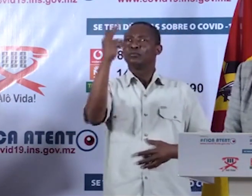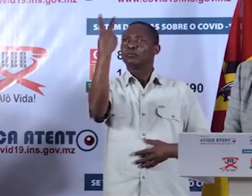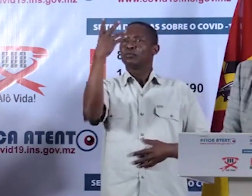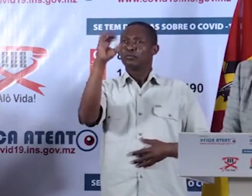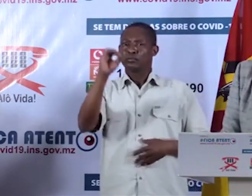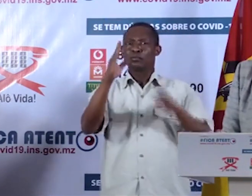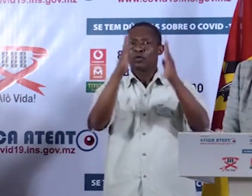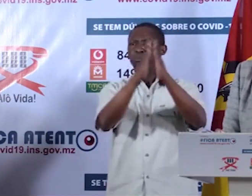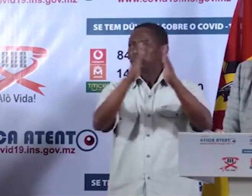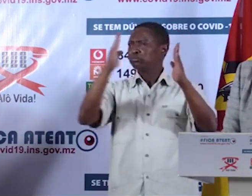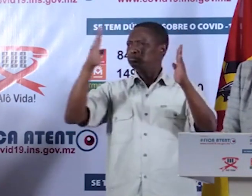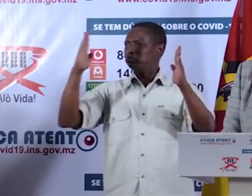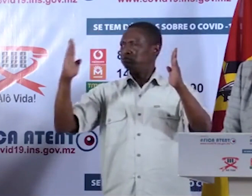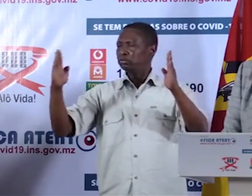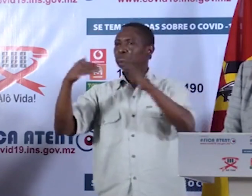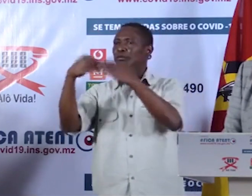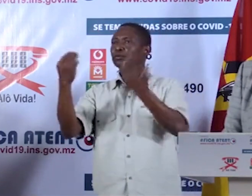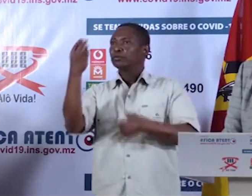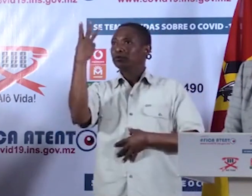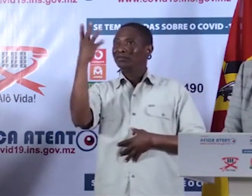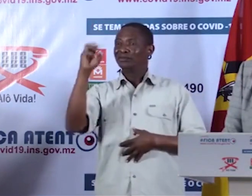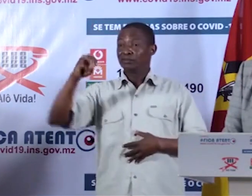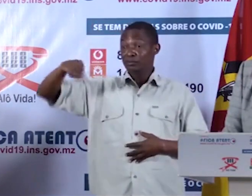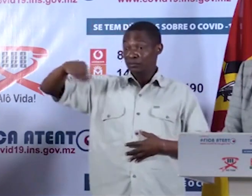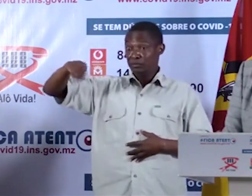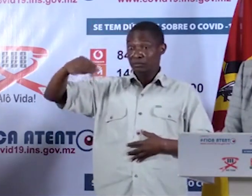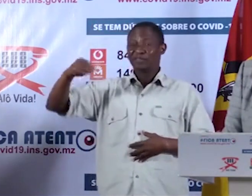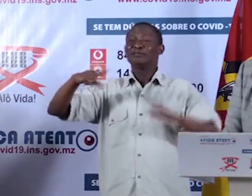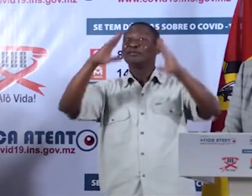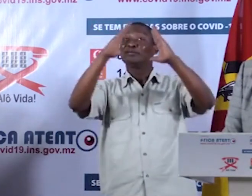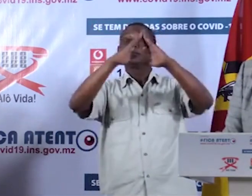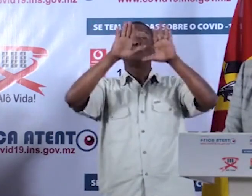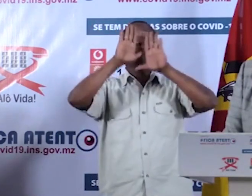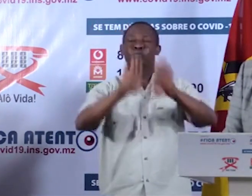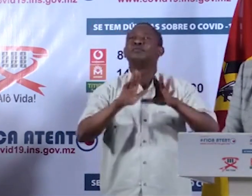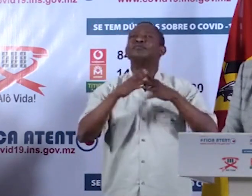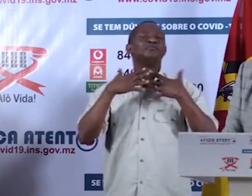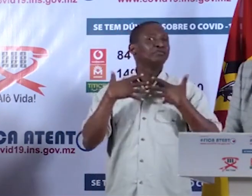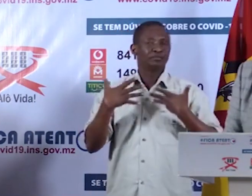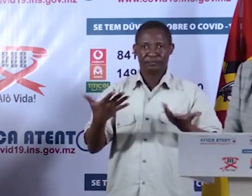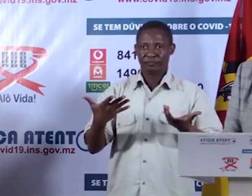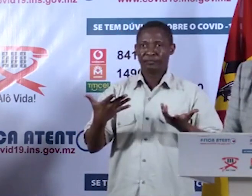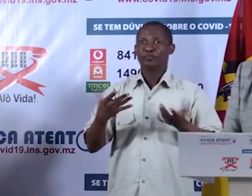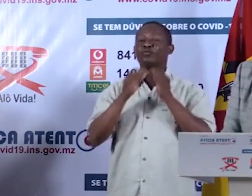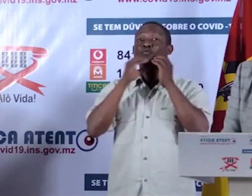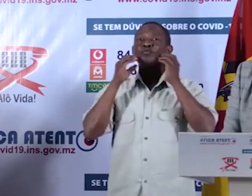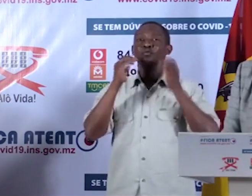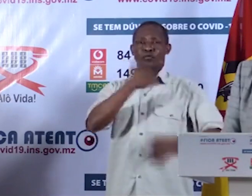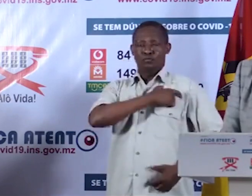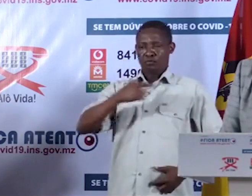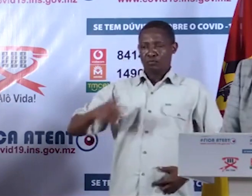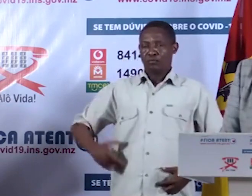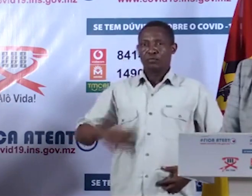dia 30 de maio de 2020, Sua Excelência Filipe Jacinto Nyusi, Presidente da República de Moçambique, revelou